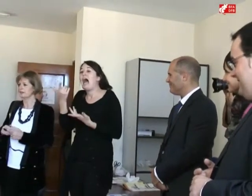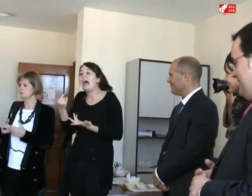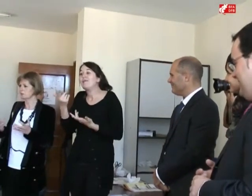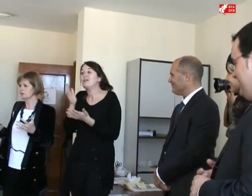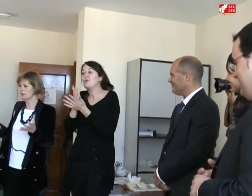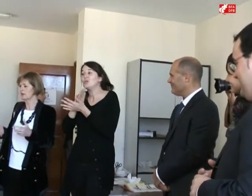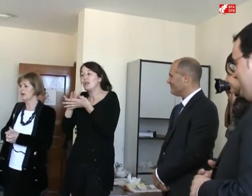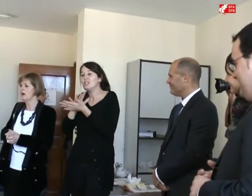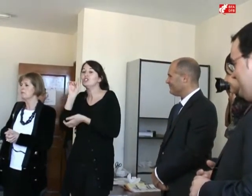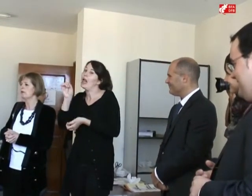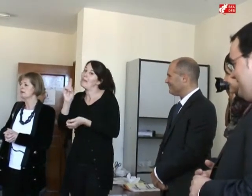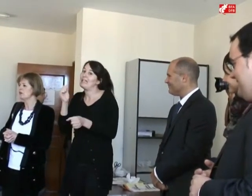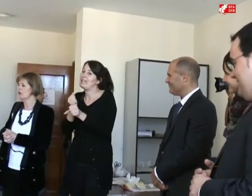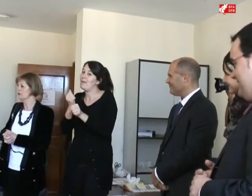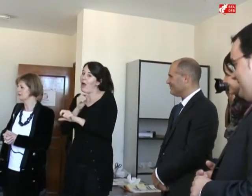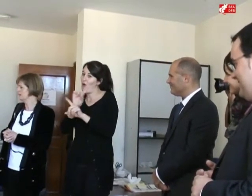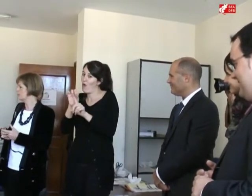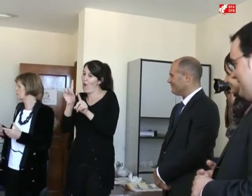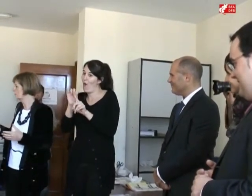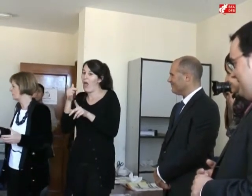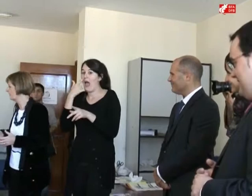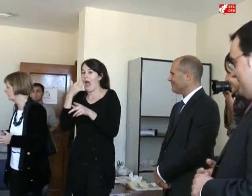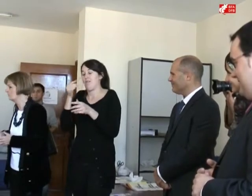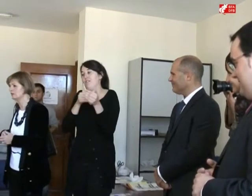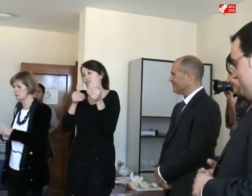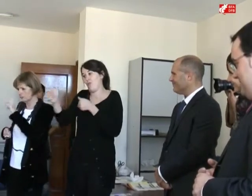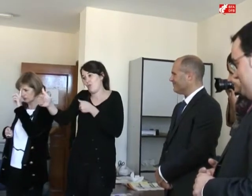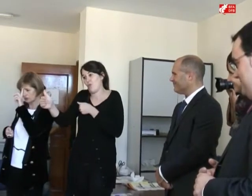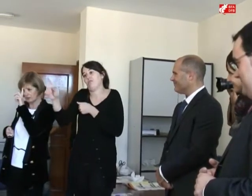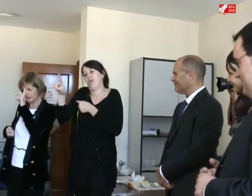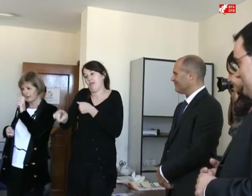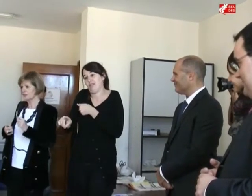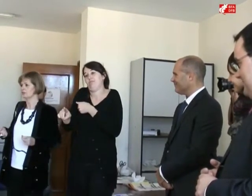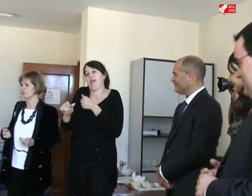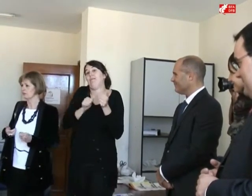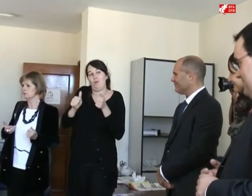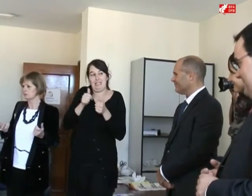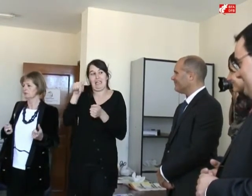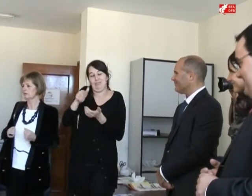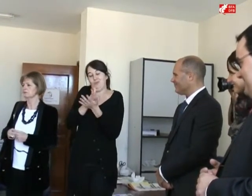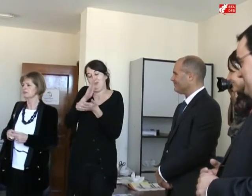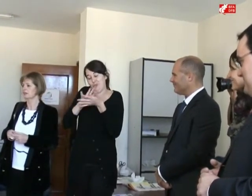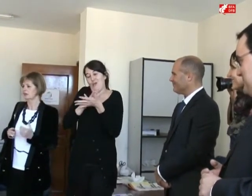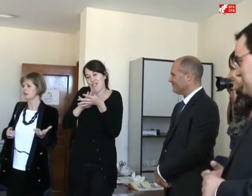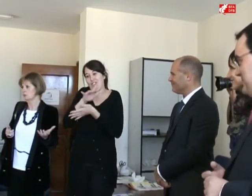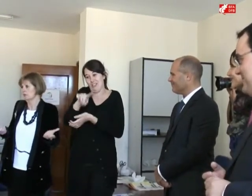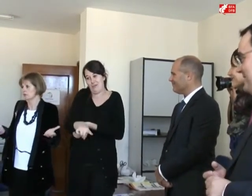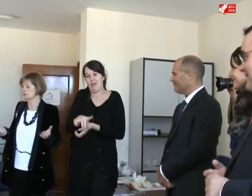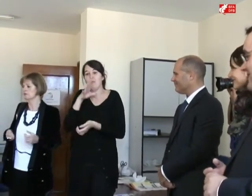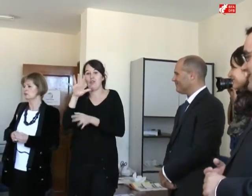por vuestra mayor profesionalización y por mayor saber, sino también pues porque les vais a ayudar y nos vais a ayudar a